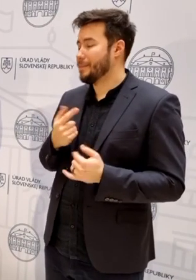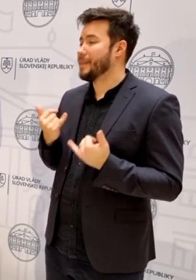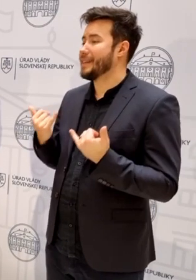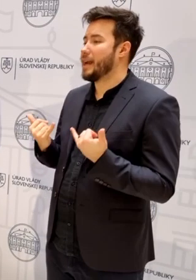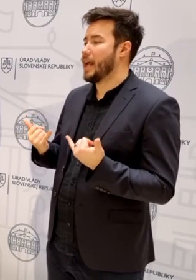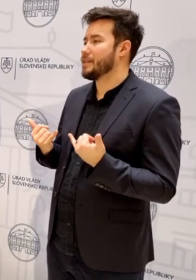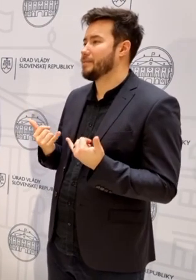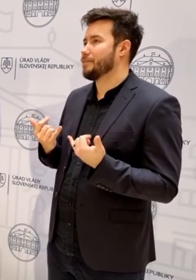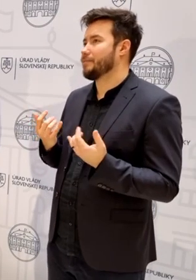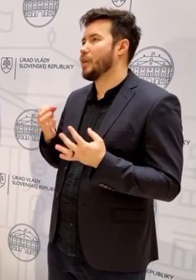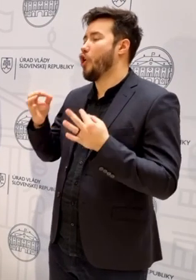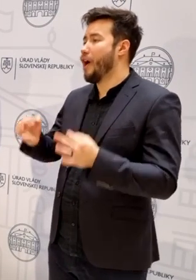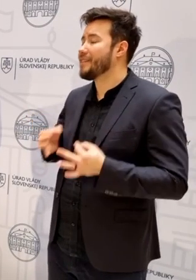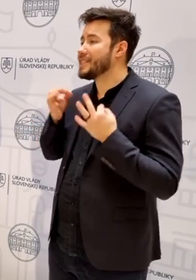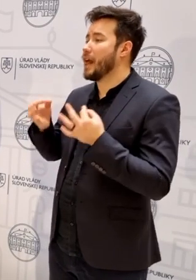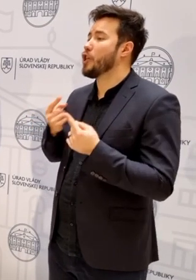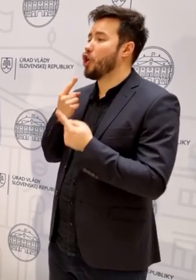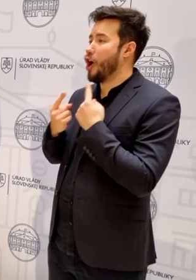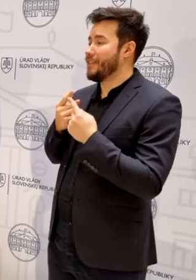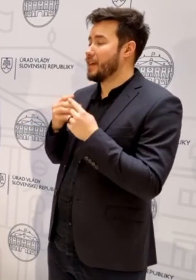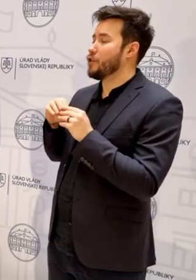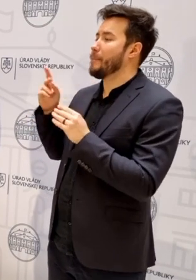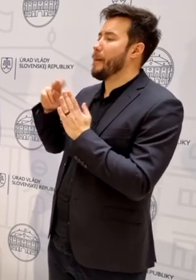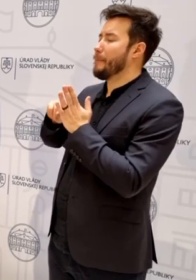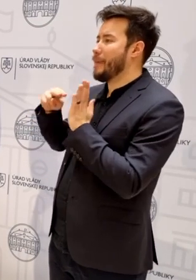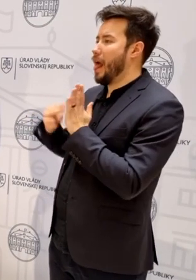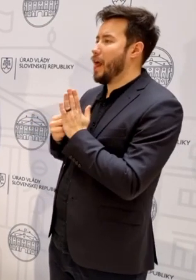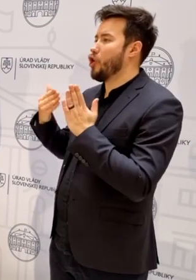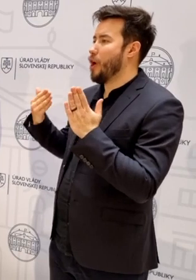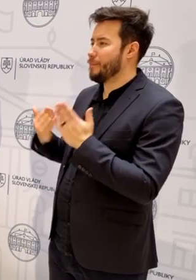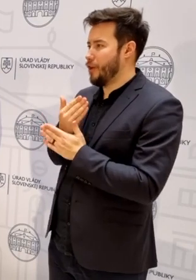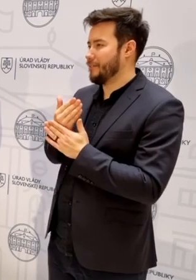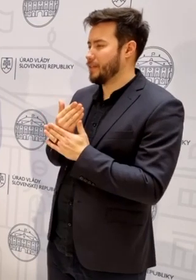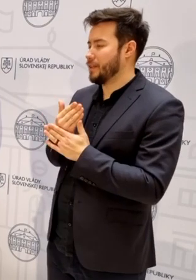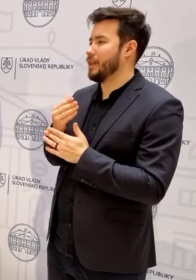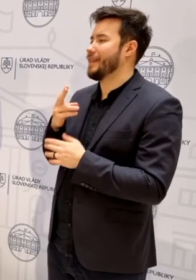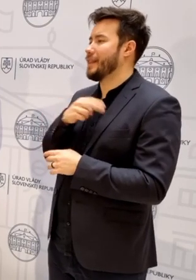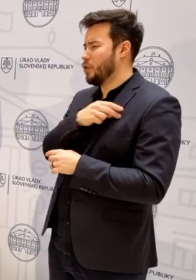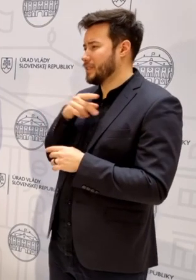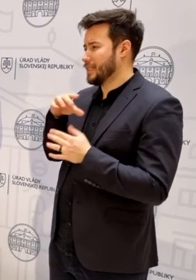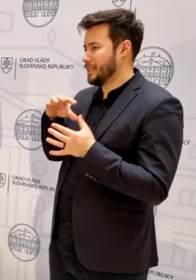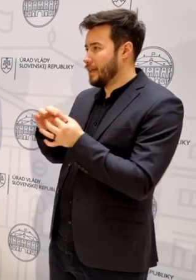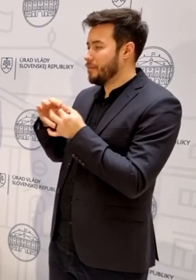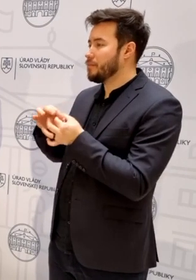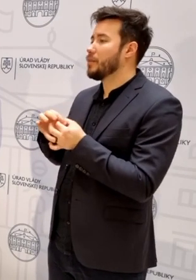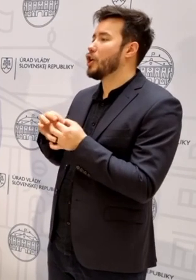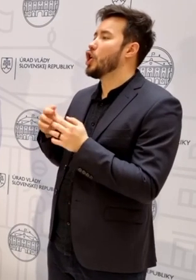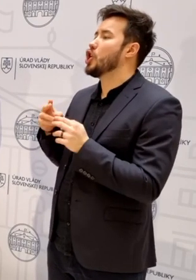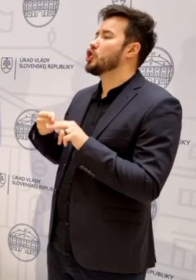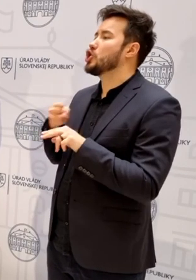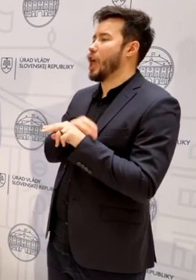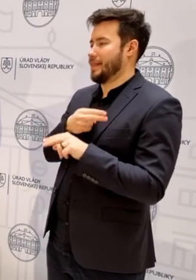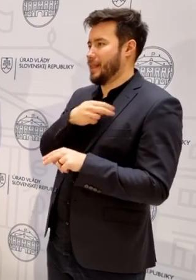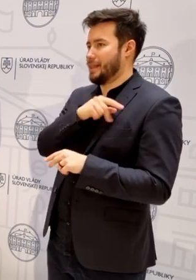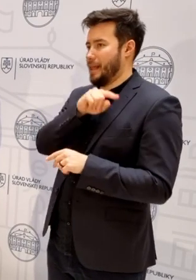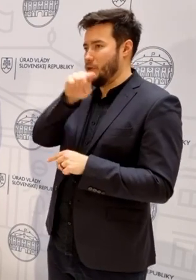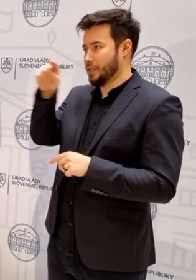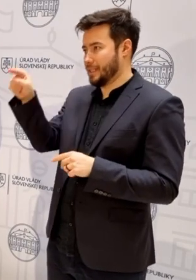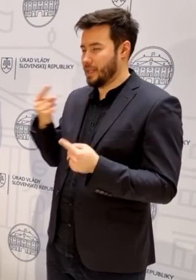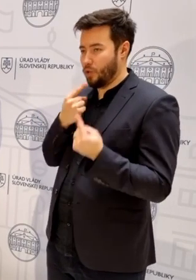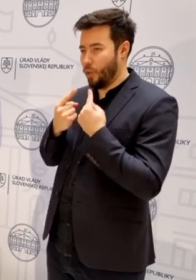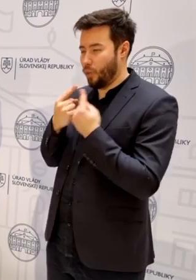tie oficiálne rokovania o pláne obnovy odolnosti a o nemocniciach, ktoré bežia, tak bežia na úrovni štátnych nemocníc a